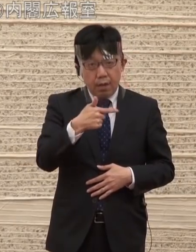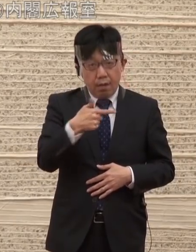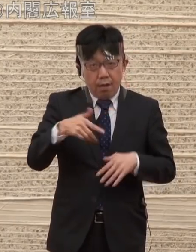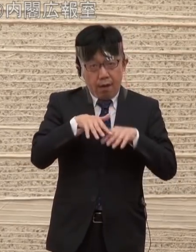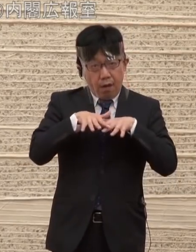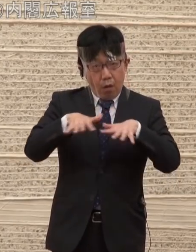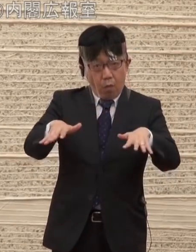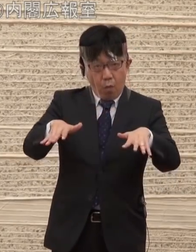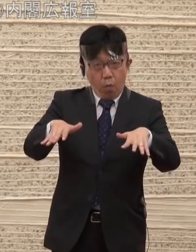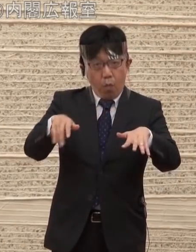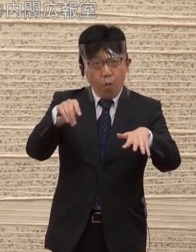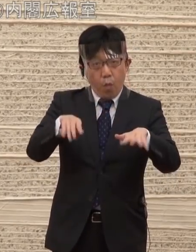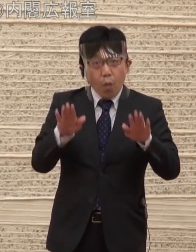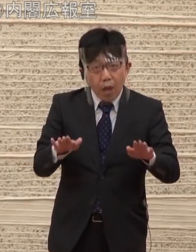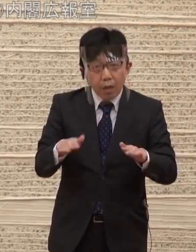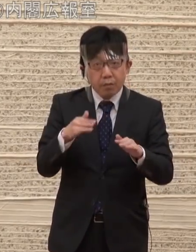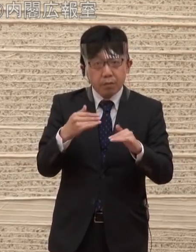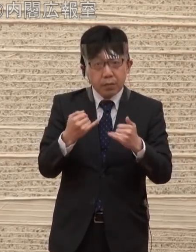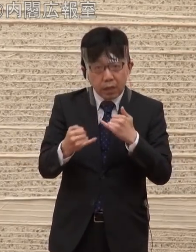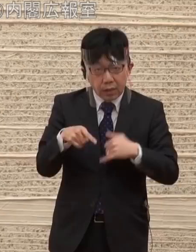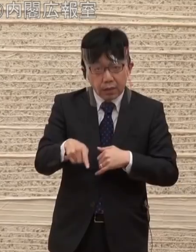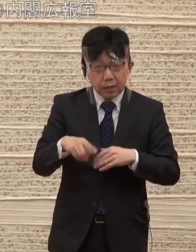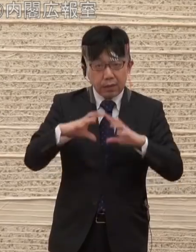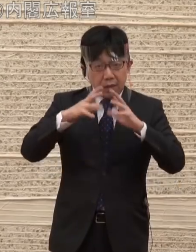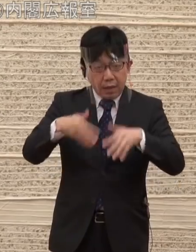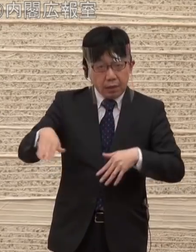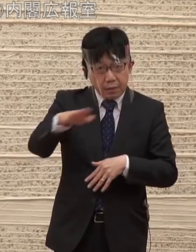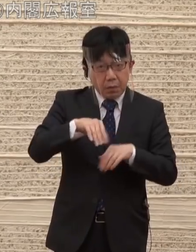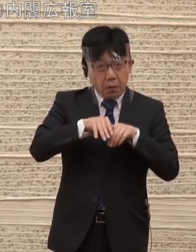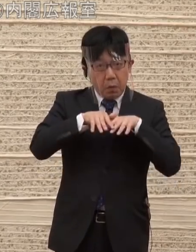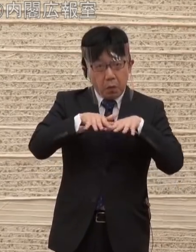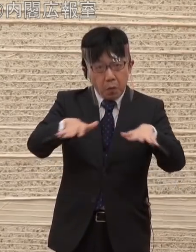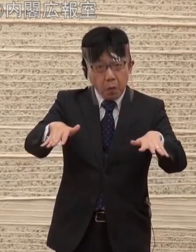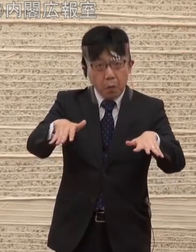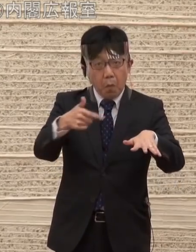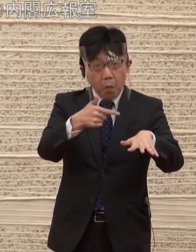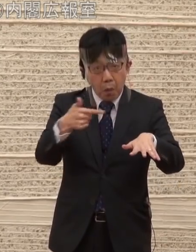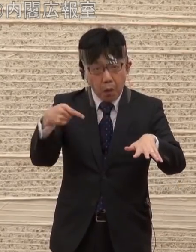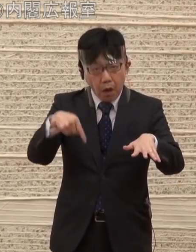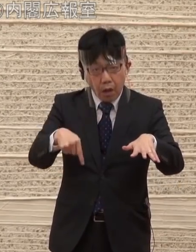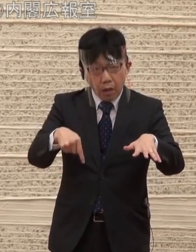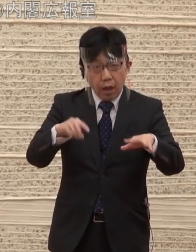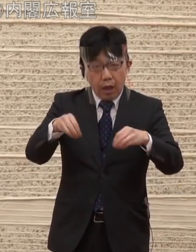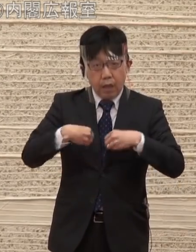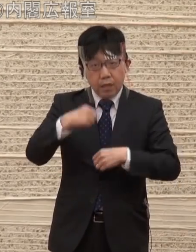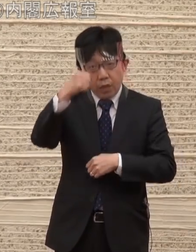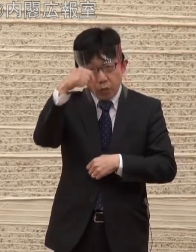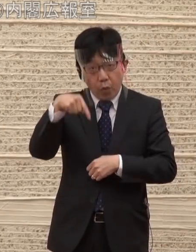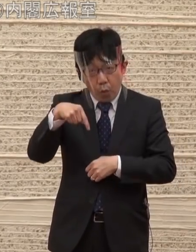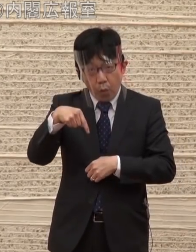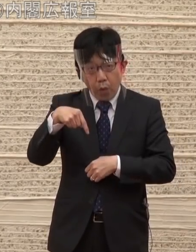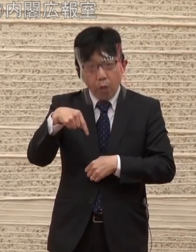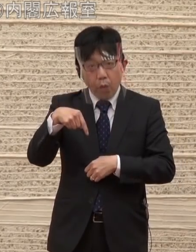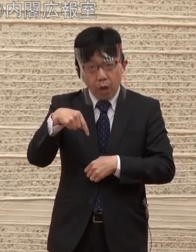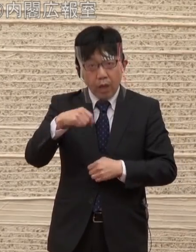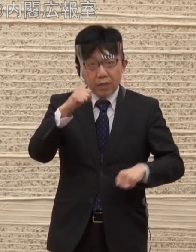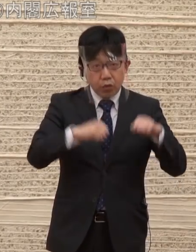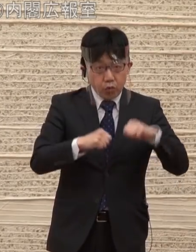与える今回のようなんですね全世界に甚大な影響を与える感染症に対しては二重